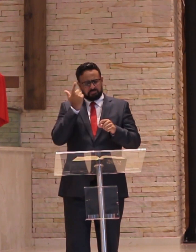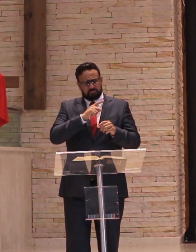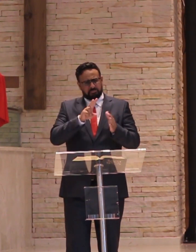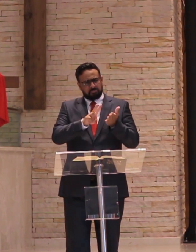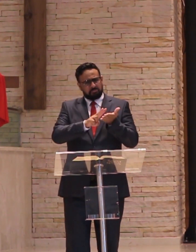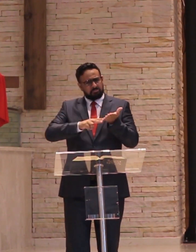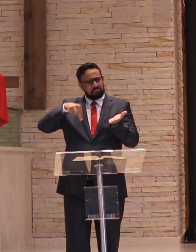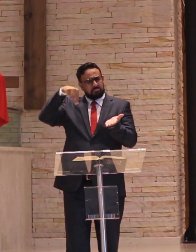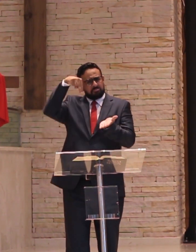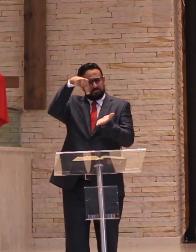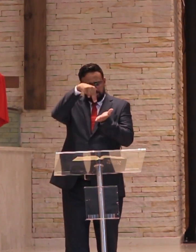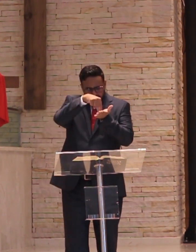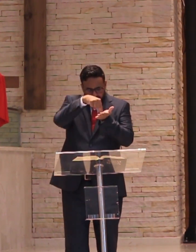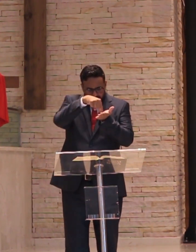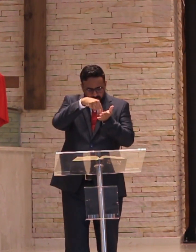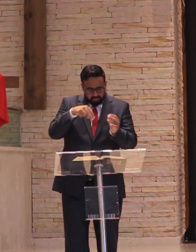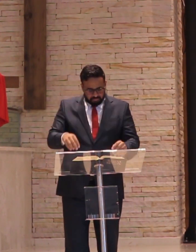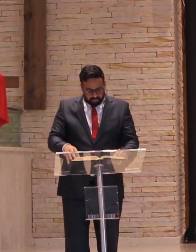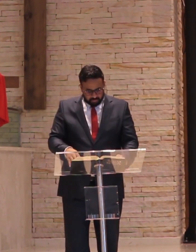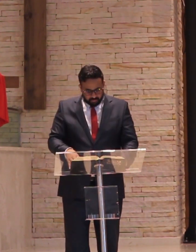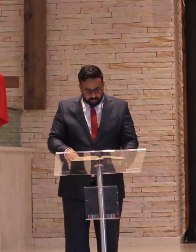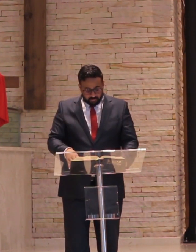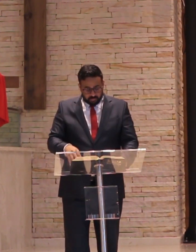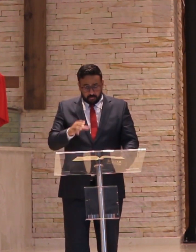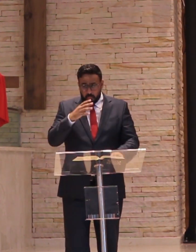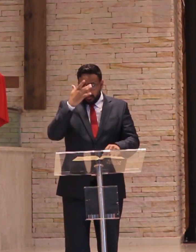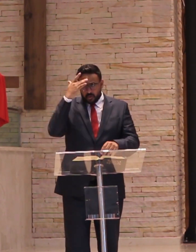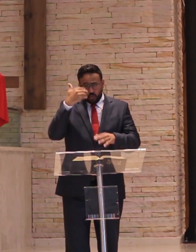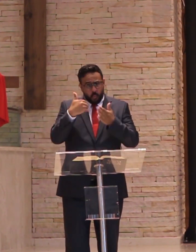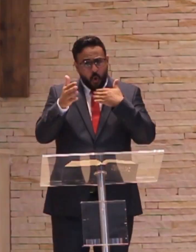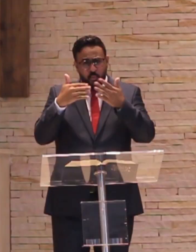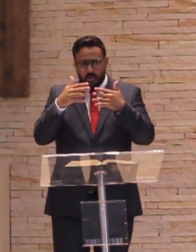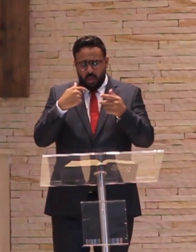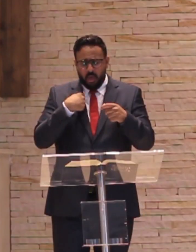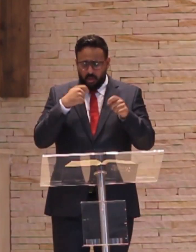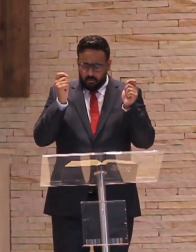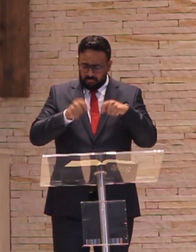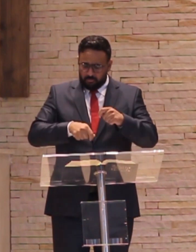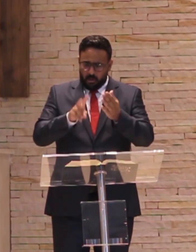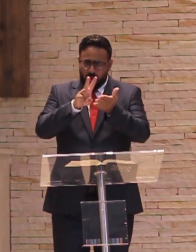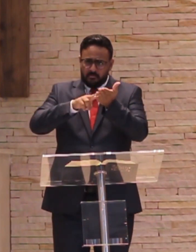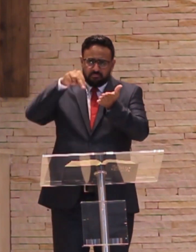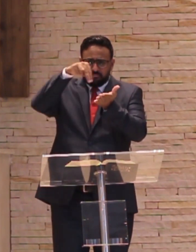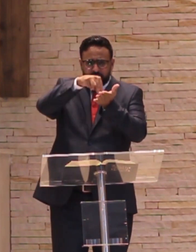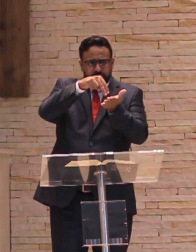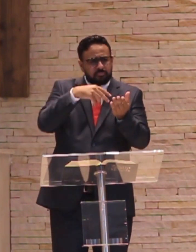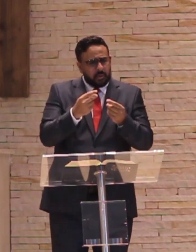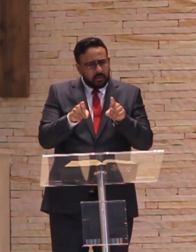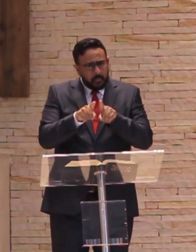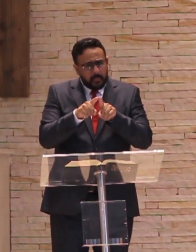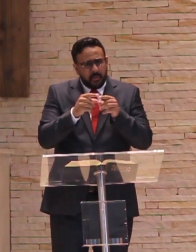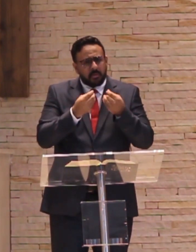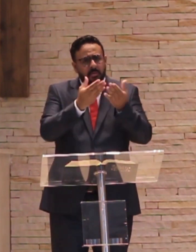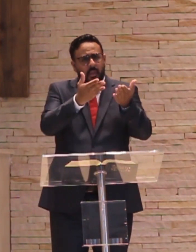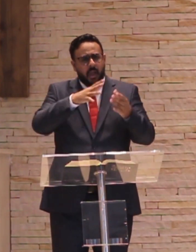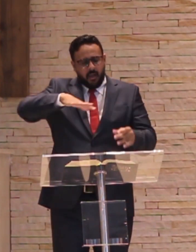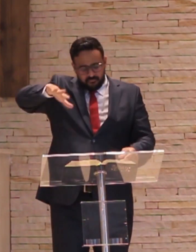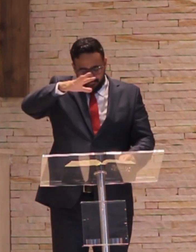Disse-lhe Jesus: Eu sou a ressurreição e a vida. Quem crê em